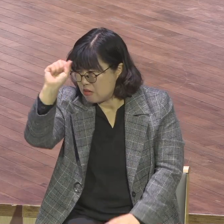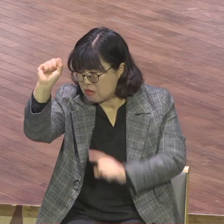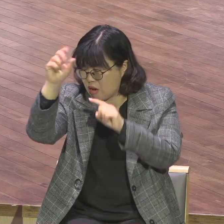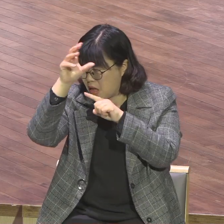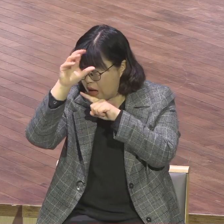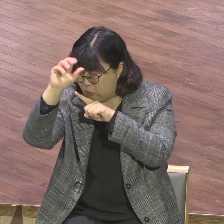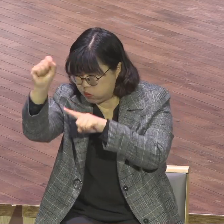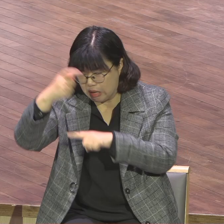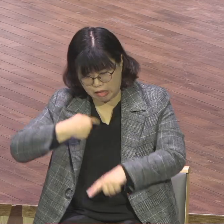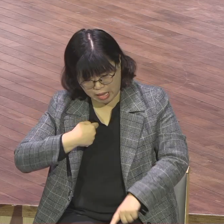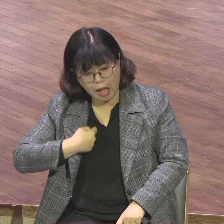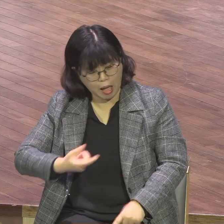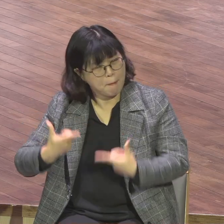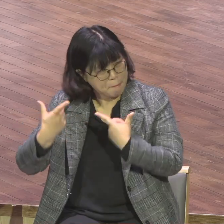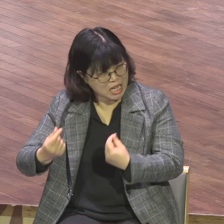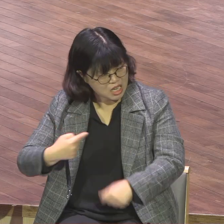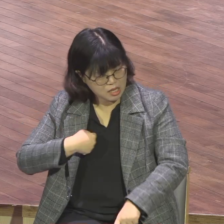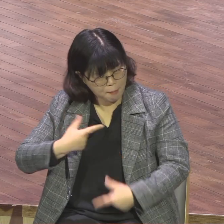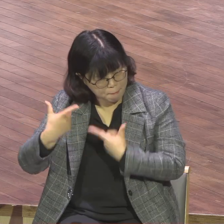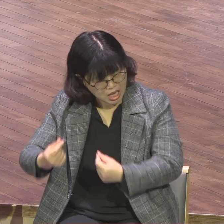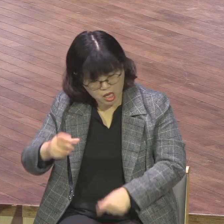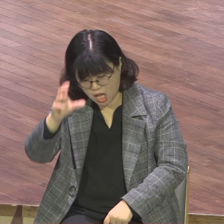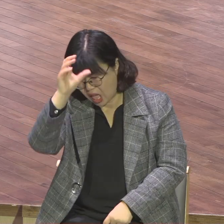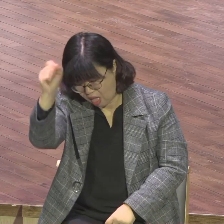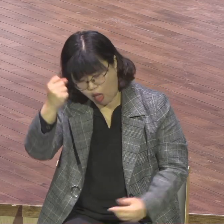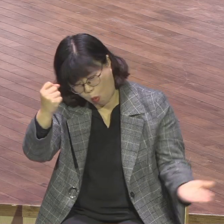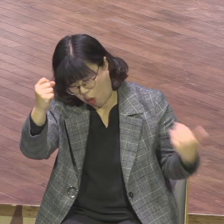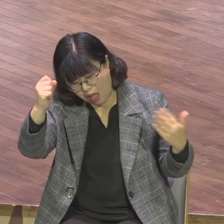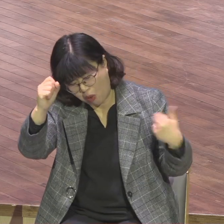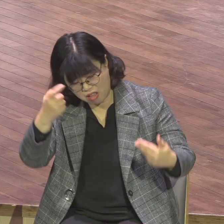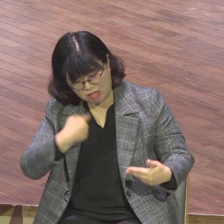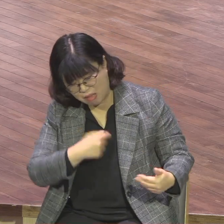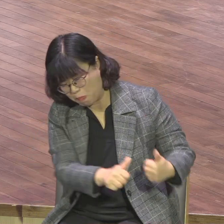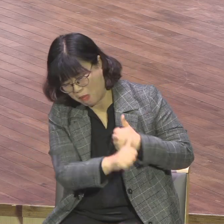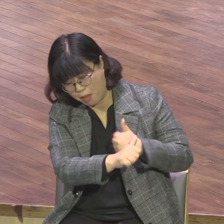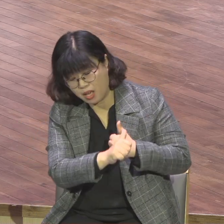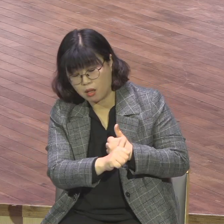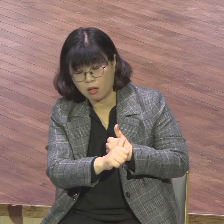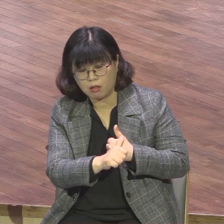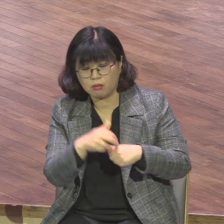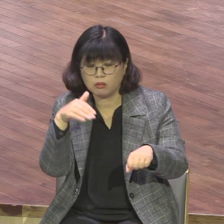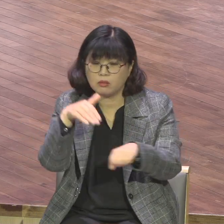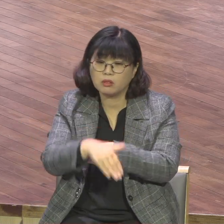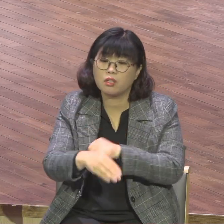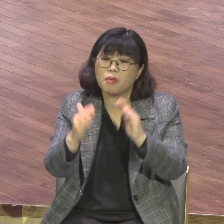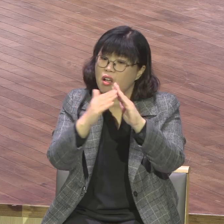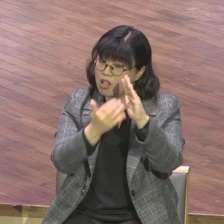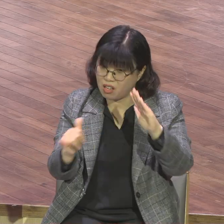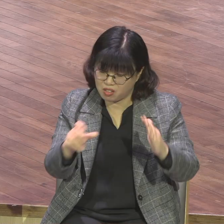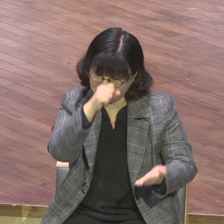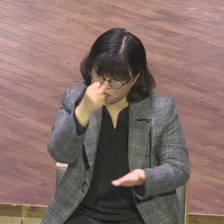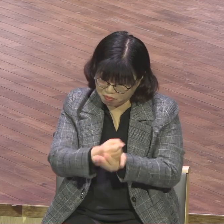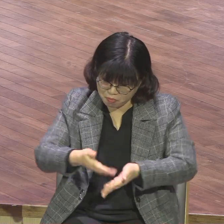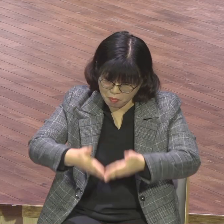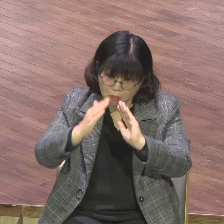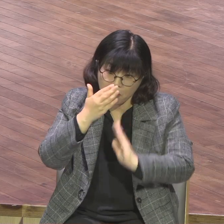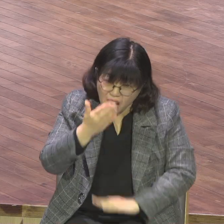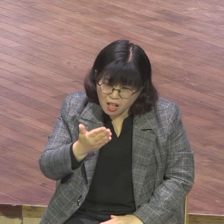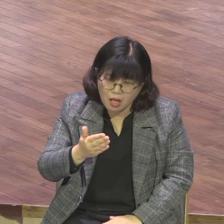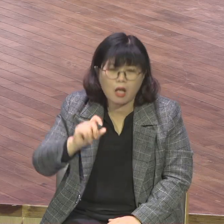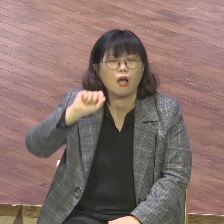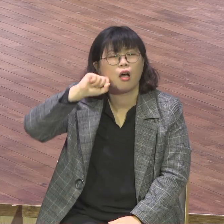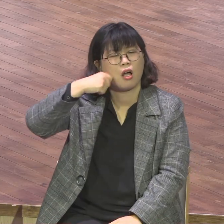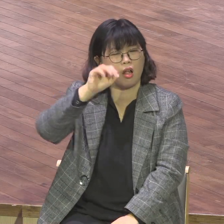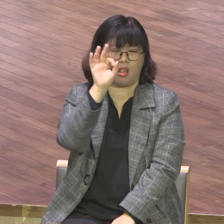서로를 살려야 되는데. 아멘. 살려야지. 회복해야지. 237 선교의 든든한 플랫폼 가정이 되지. 우리 영계